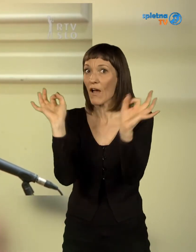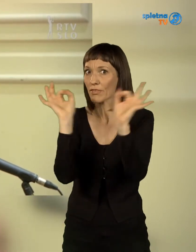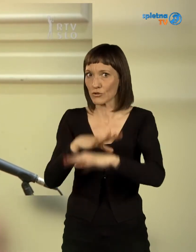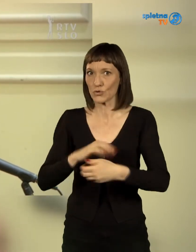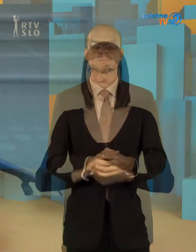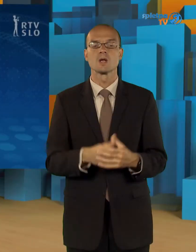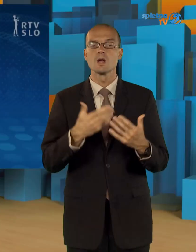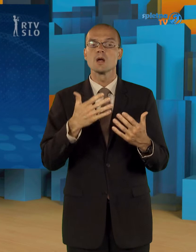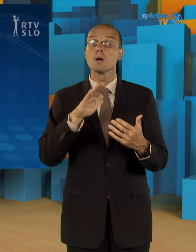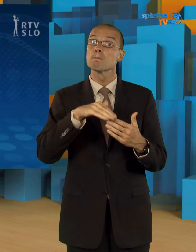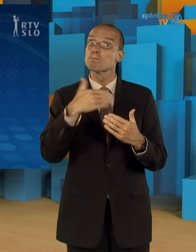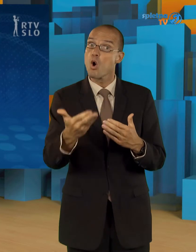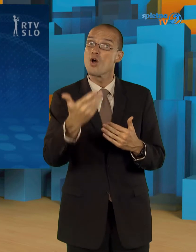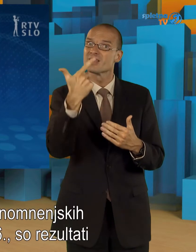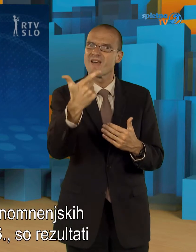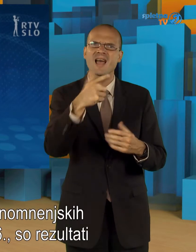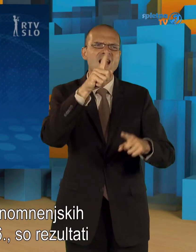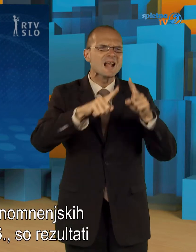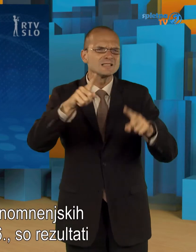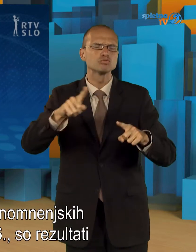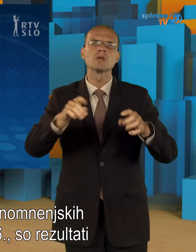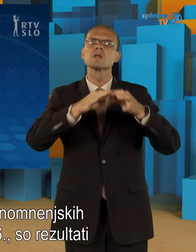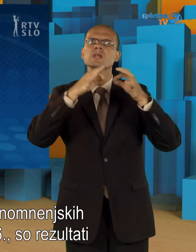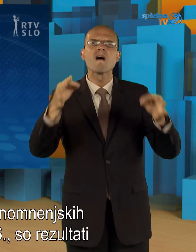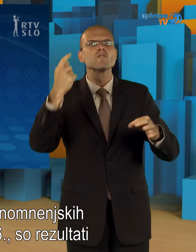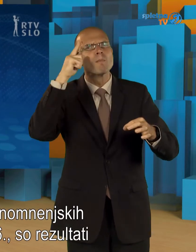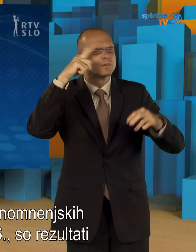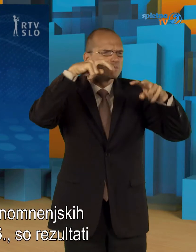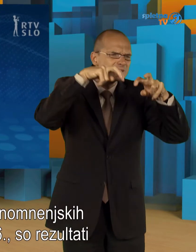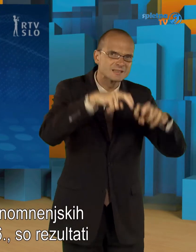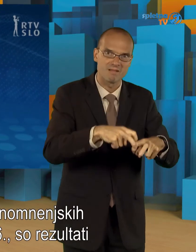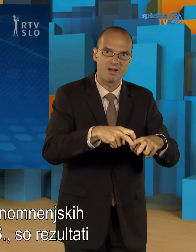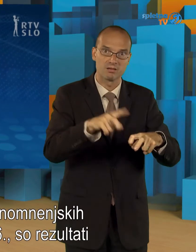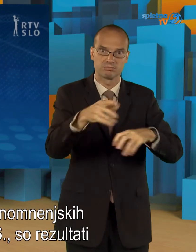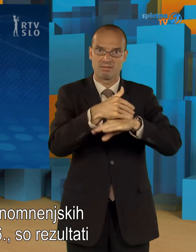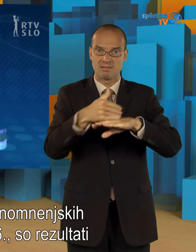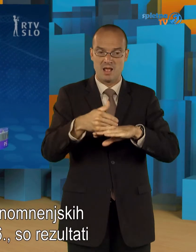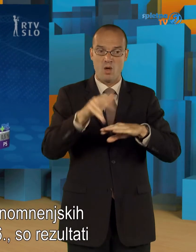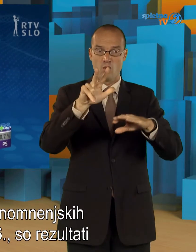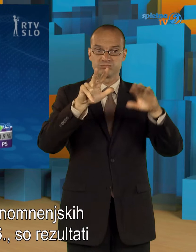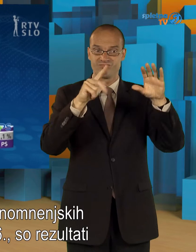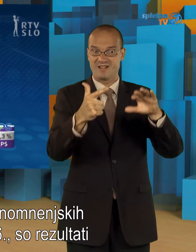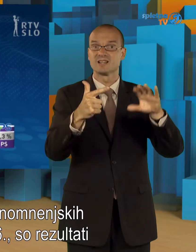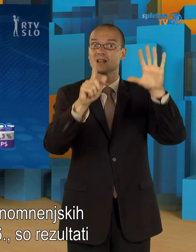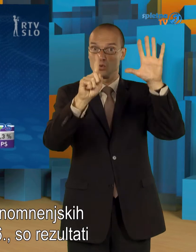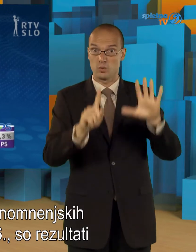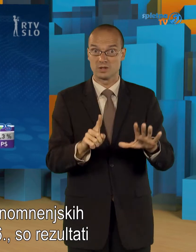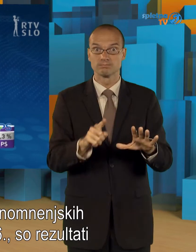takega. Po dveh različnih javnomnenjskih raziskavah z dne 28. junija so rezultati